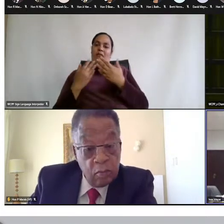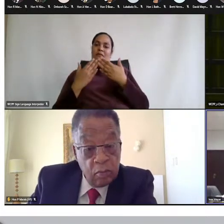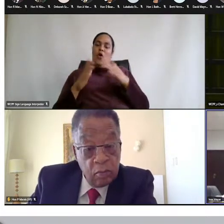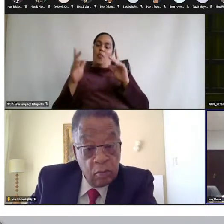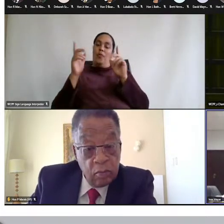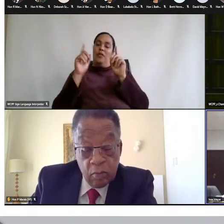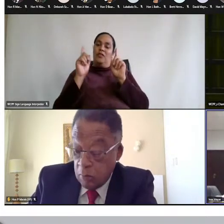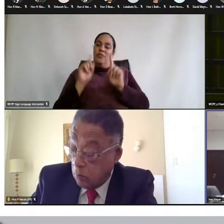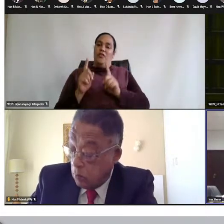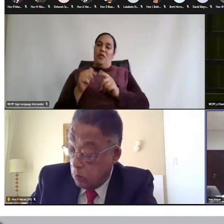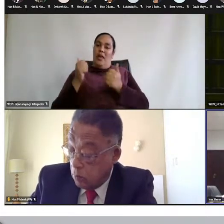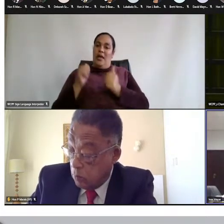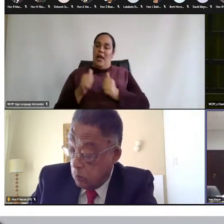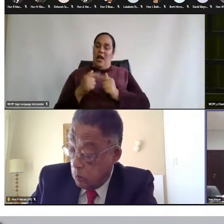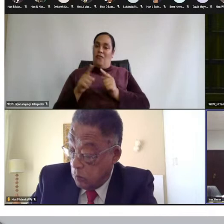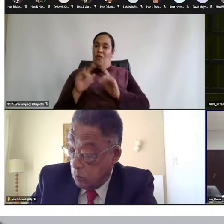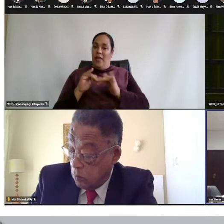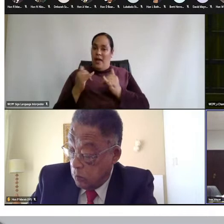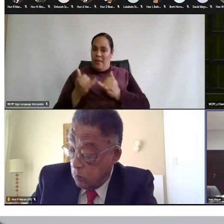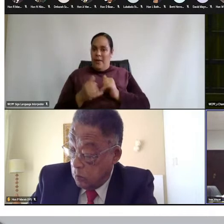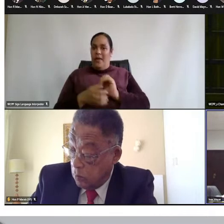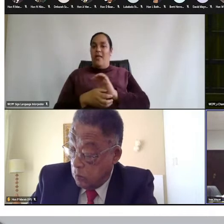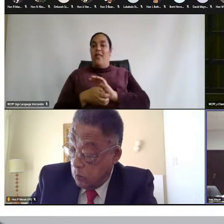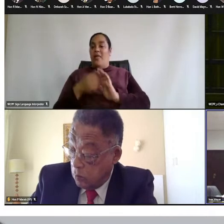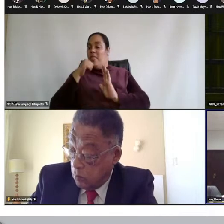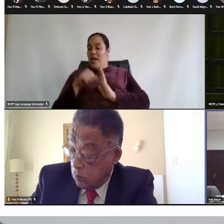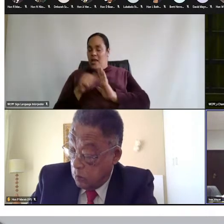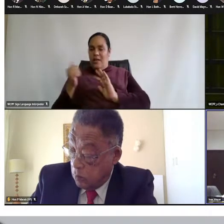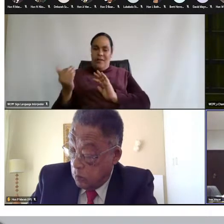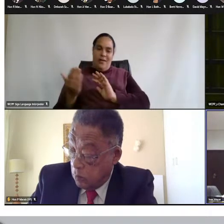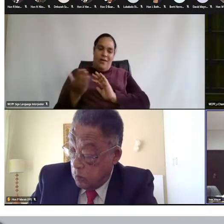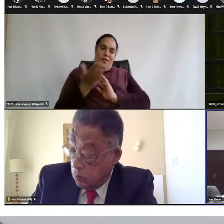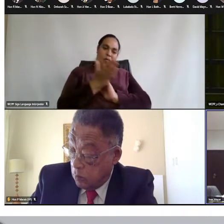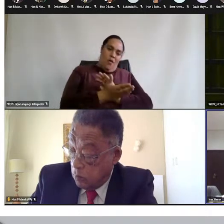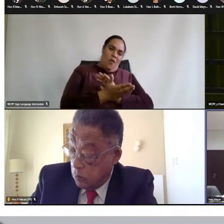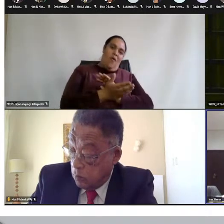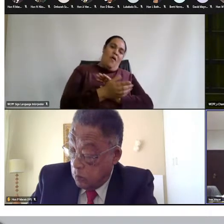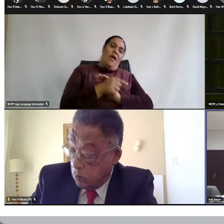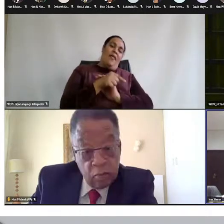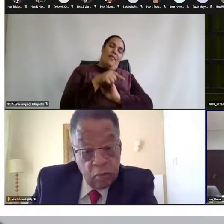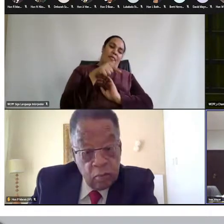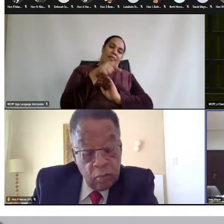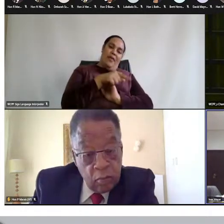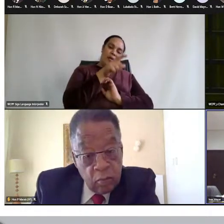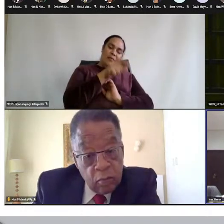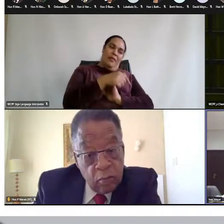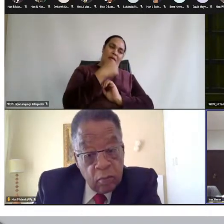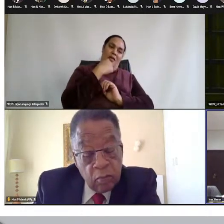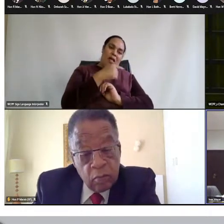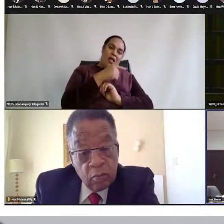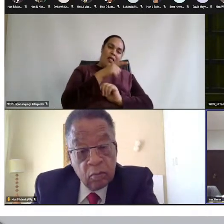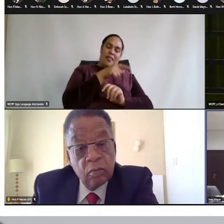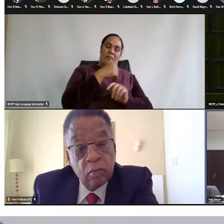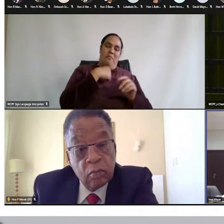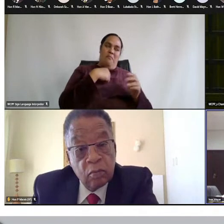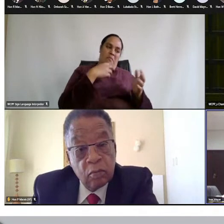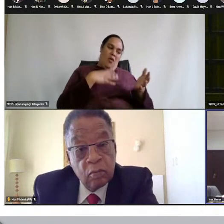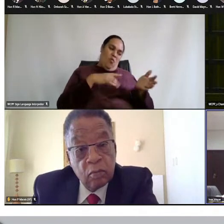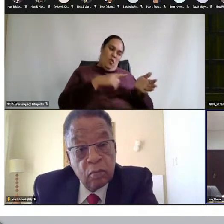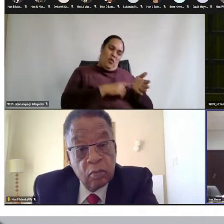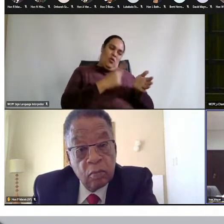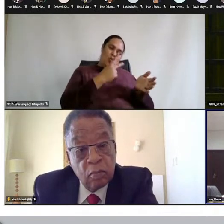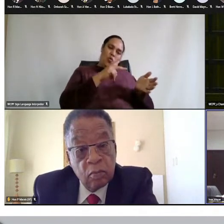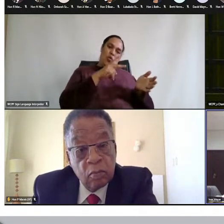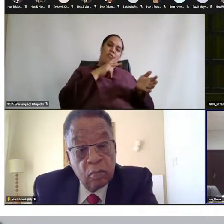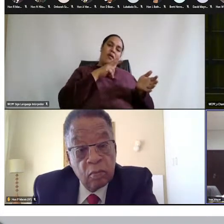die koöperasie, en hy vat dan die brief na die koöperasie toe, en die koöperasie, hy sê vir die koöperasie, man, ek soek so 2.000 rand